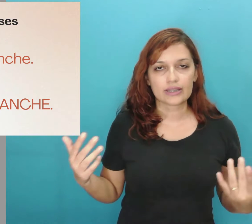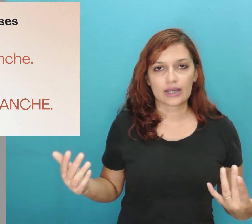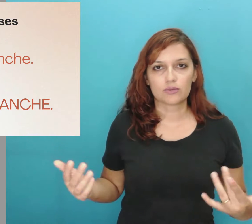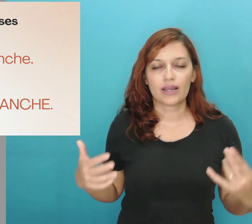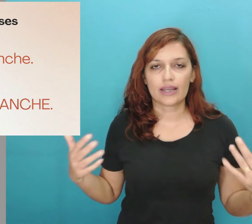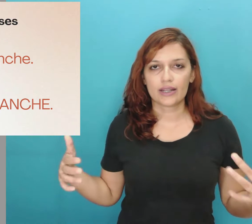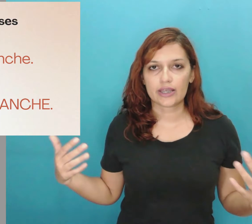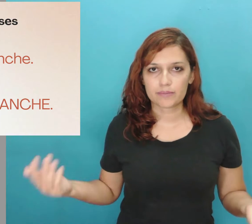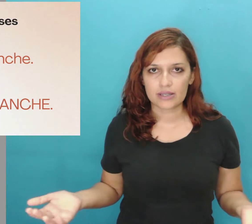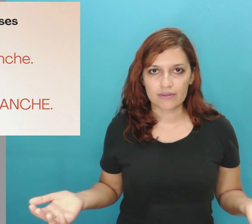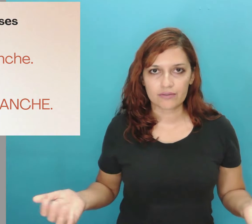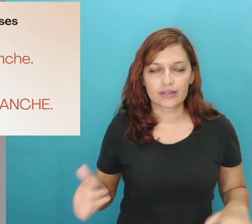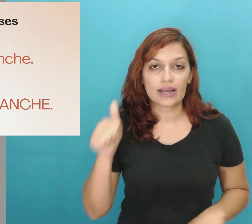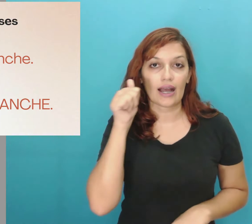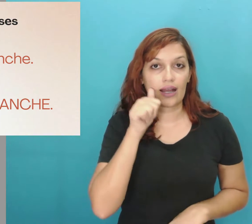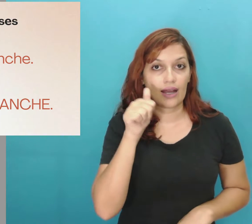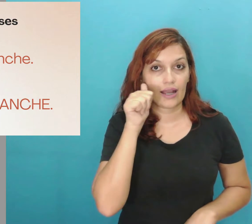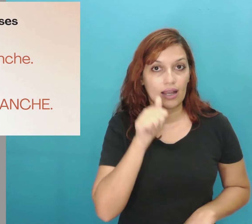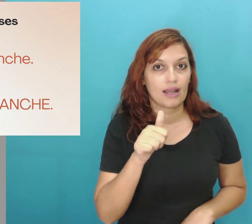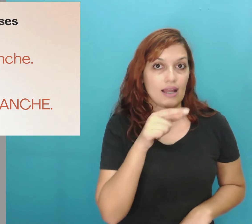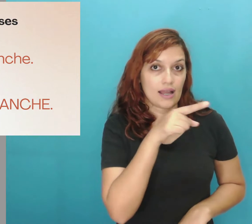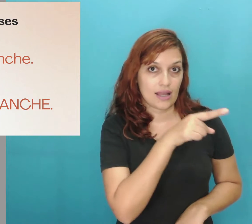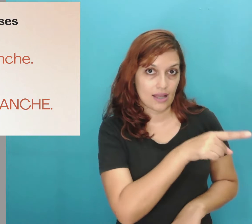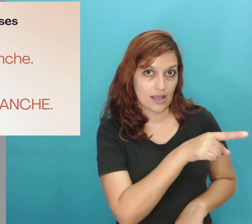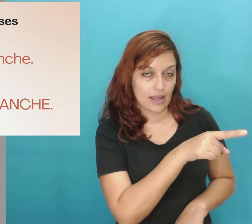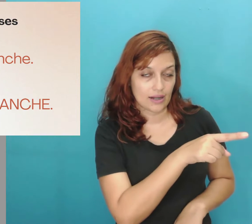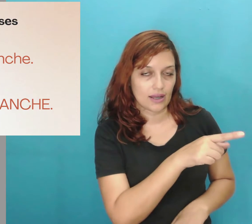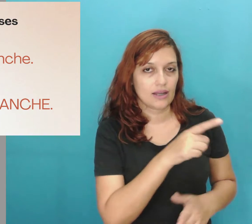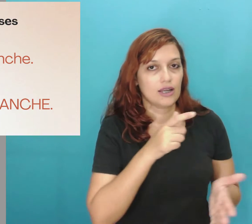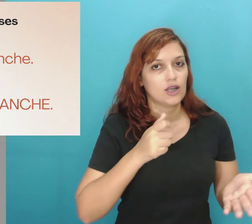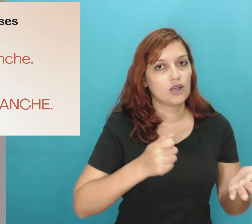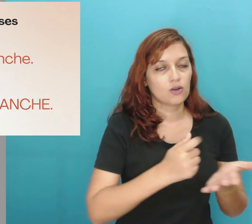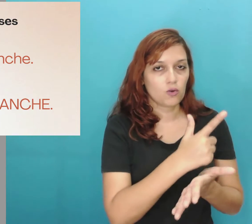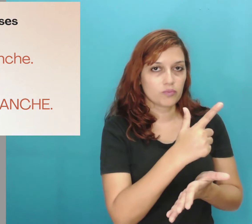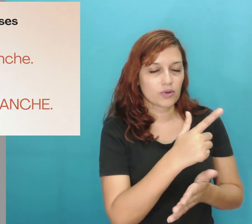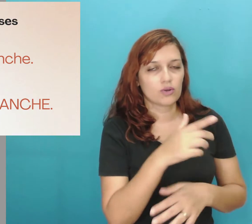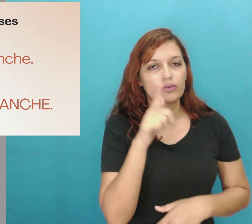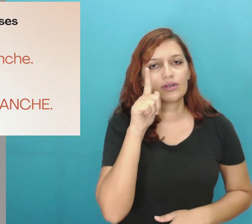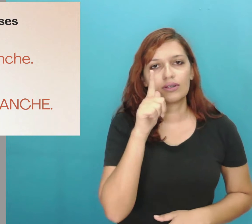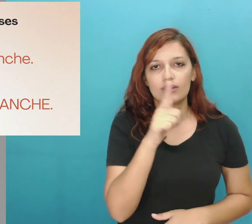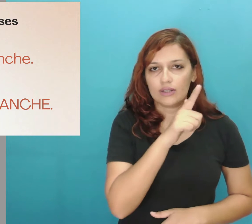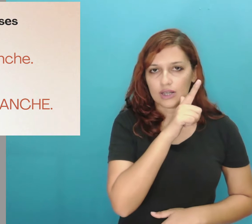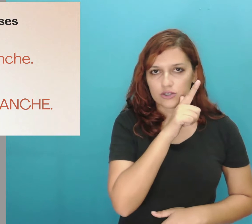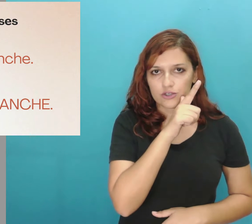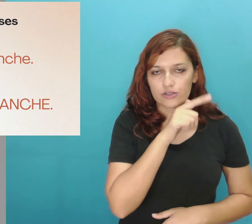Então, em Libras vai ficar: ela comprou